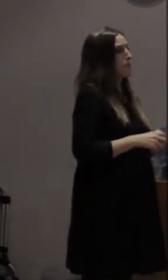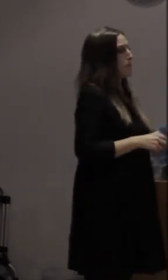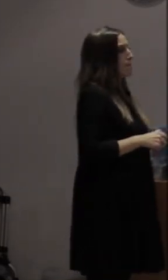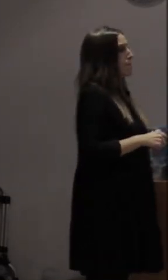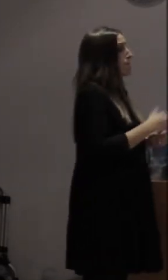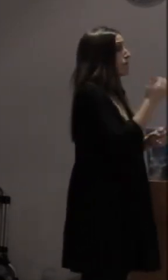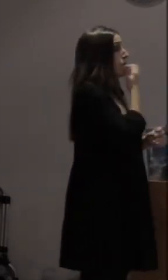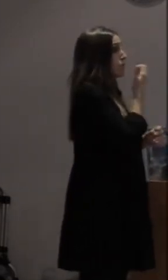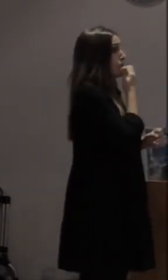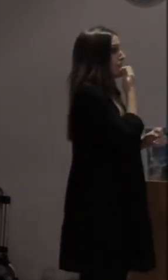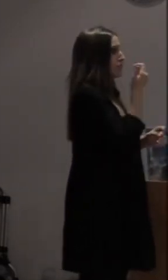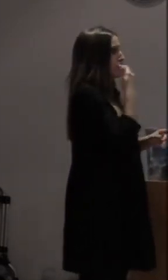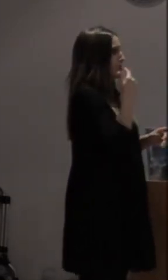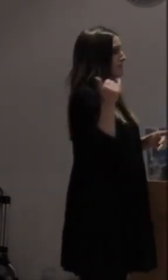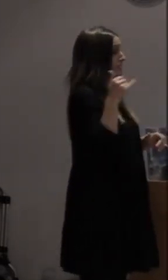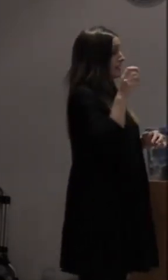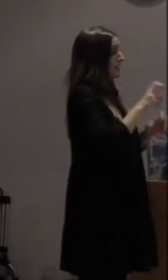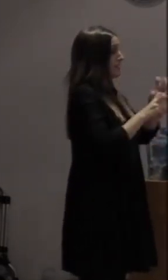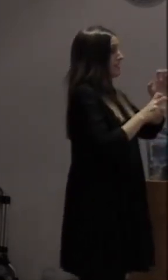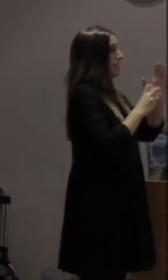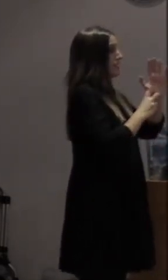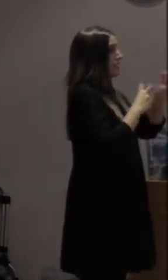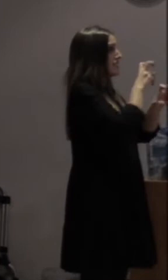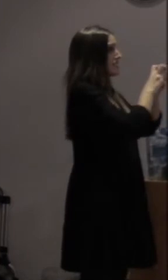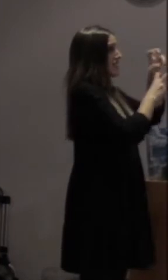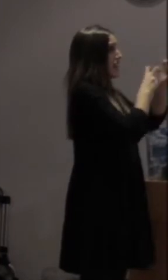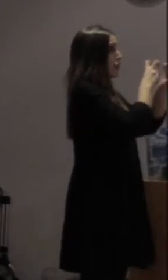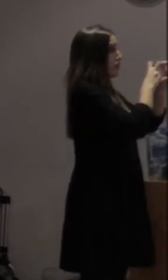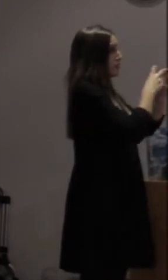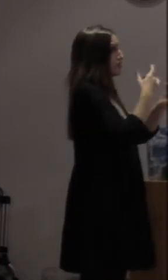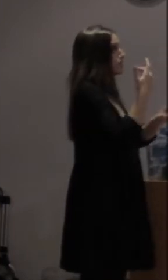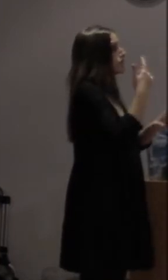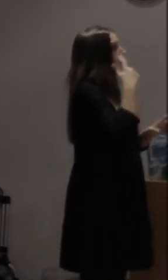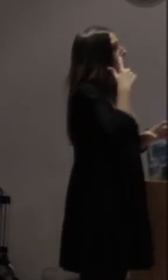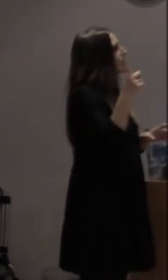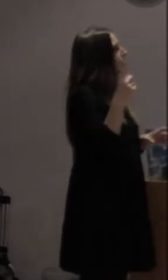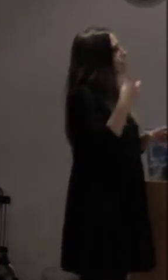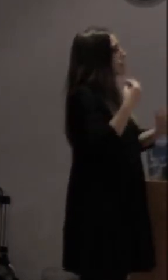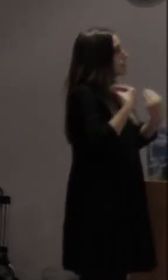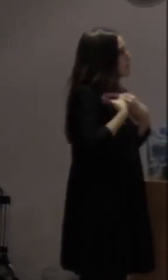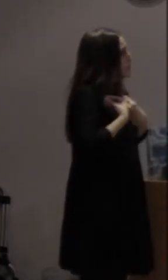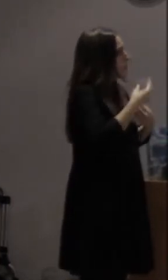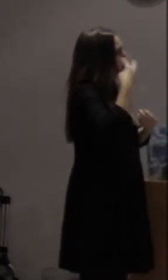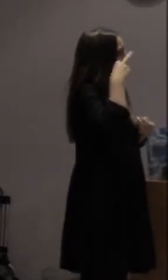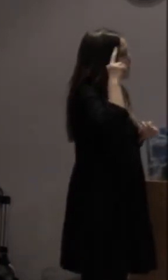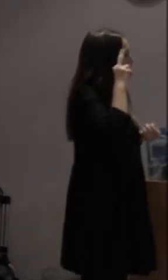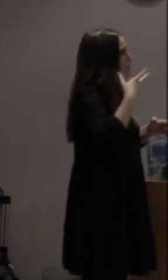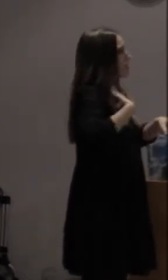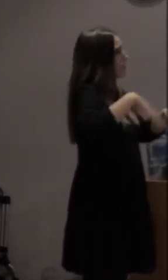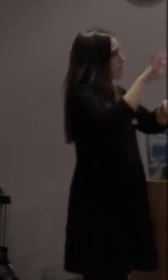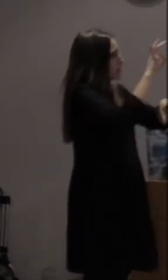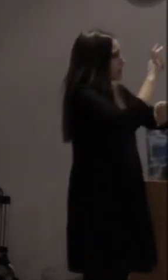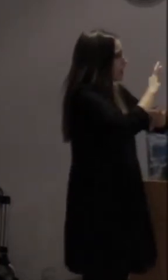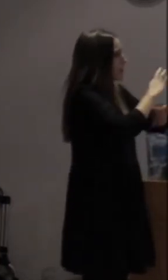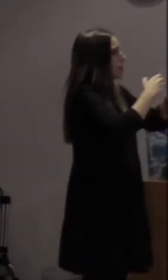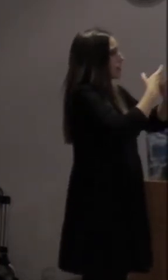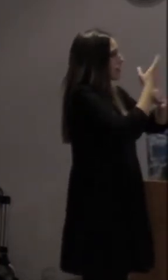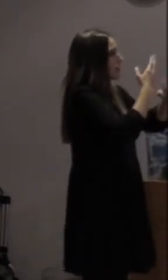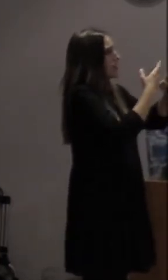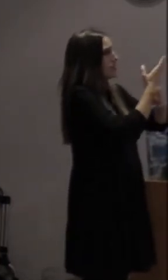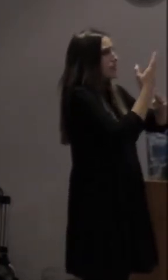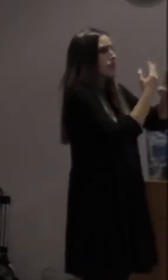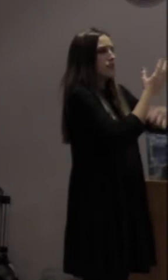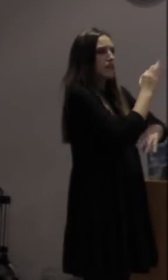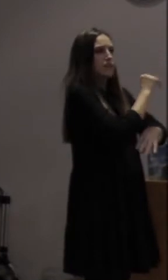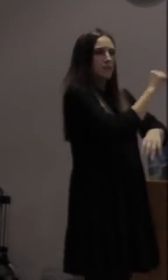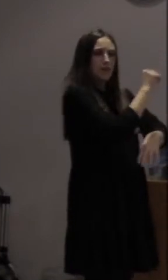Descaradores en Arles. Fijaros, está pintado 5 años después, pero esa vivencia de esos atardeceres, muchos días seguidos, muchas semanas,